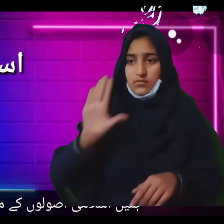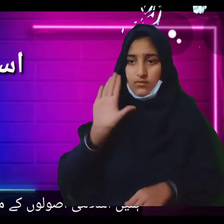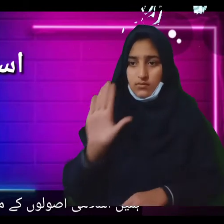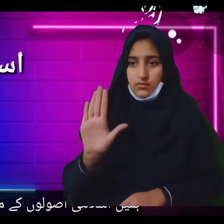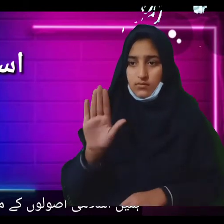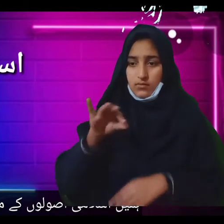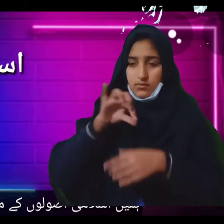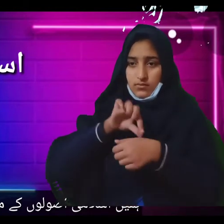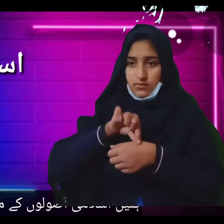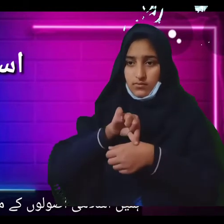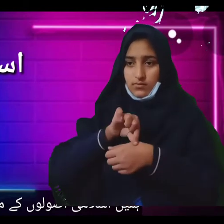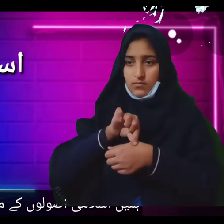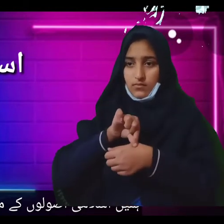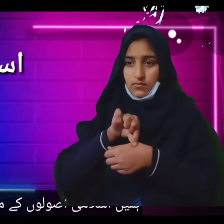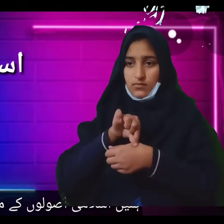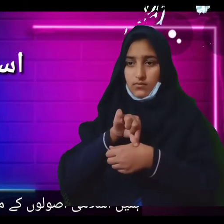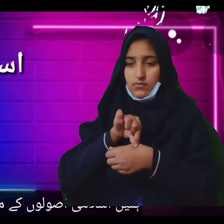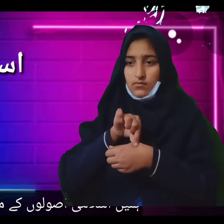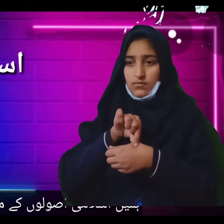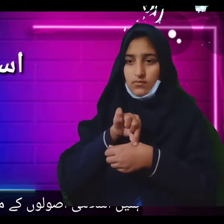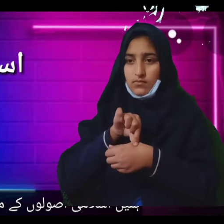जिंदगी गुजारनी चाहिए,